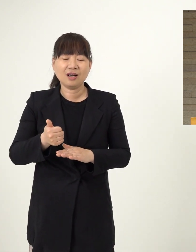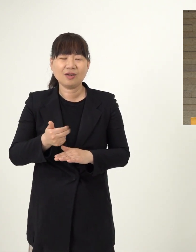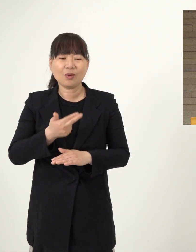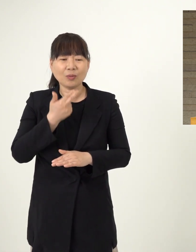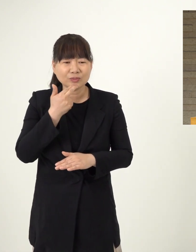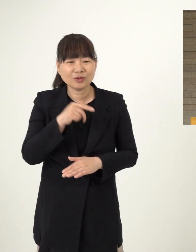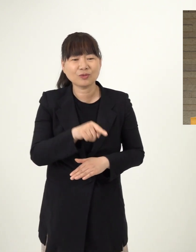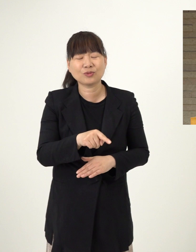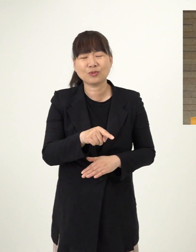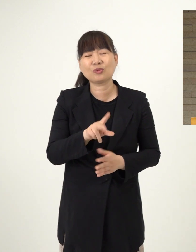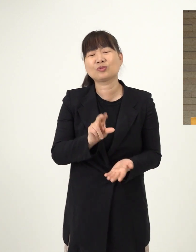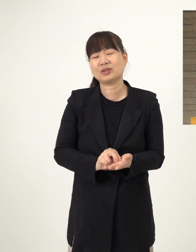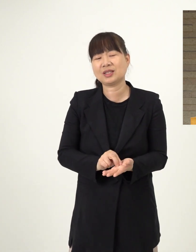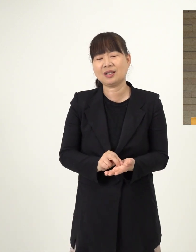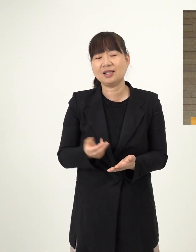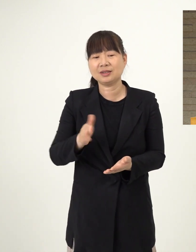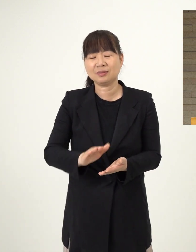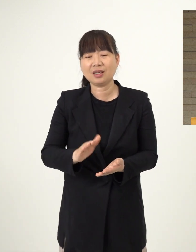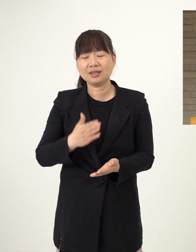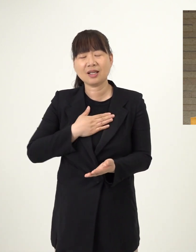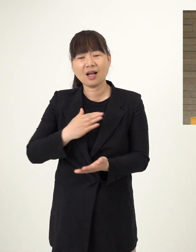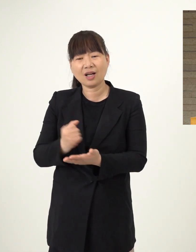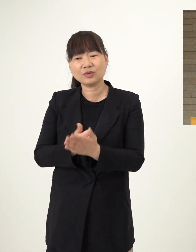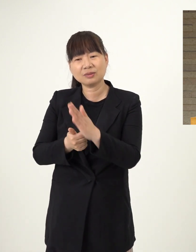때 그건 더 무서운 거예요.